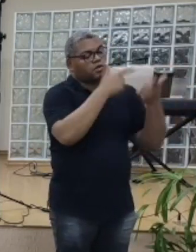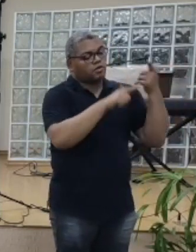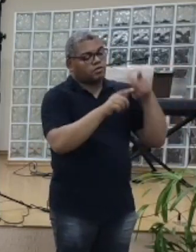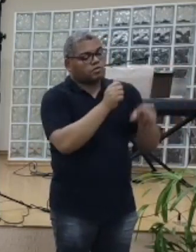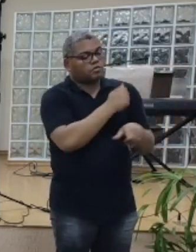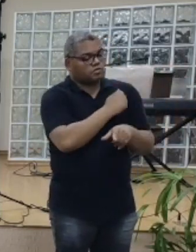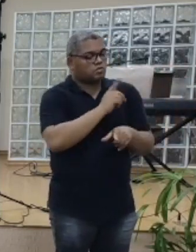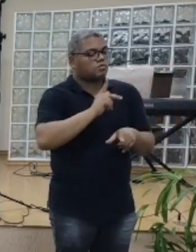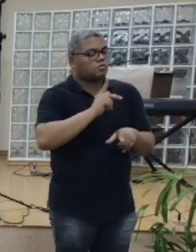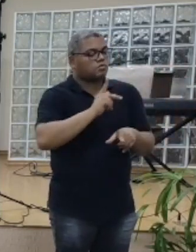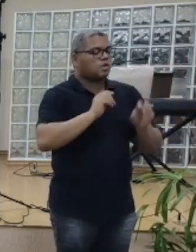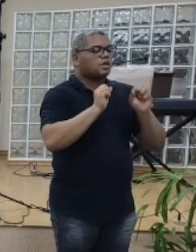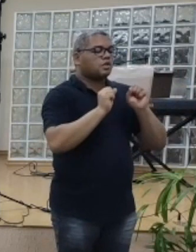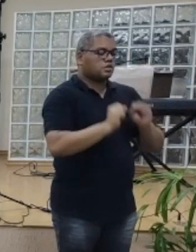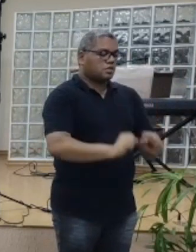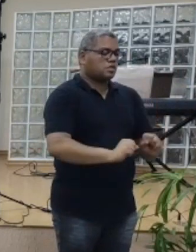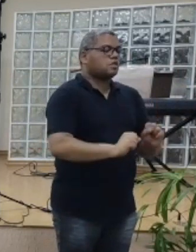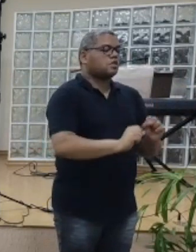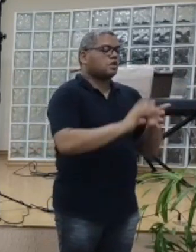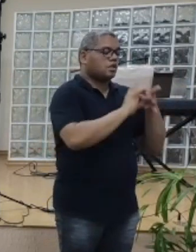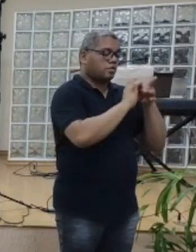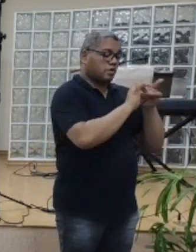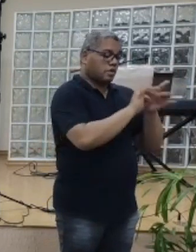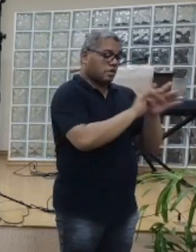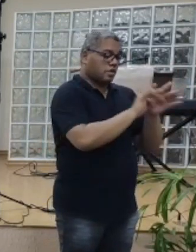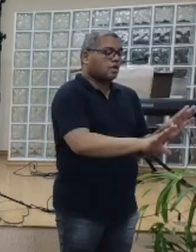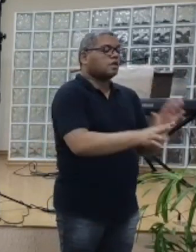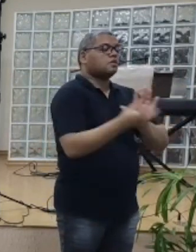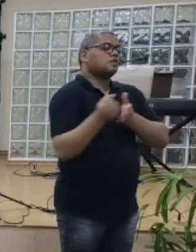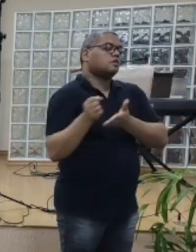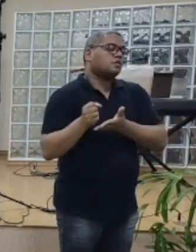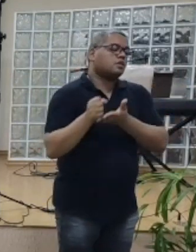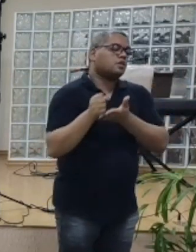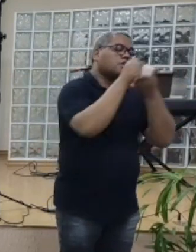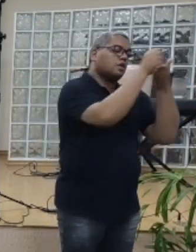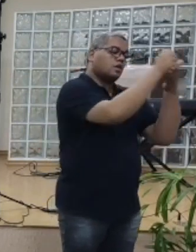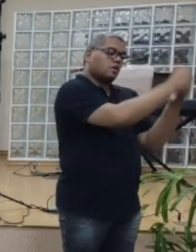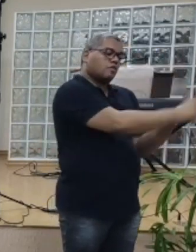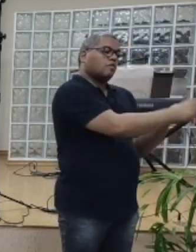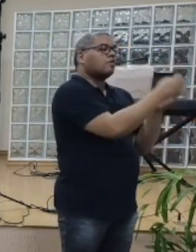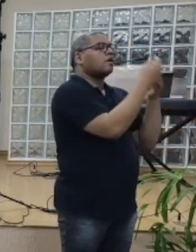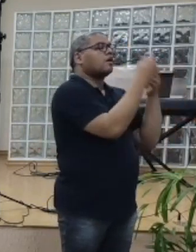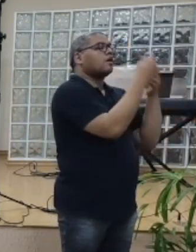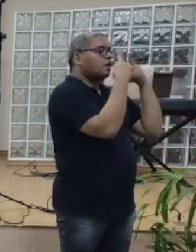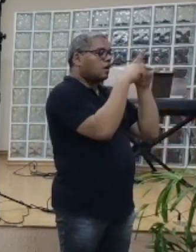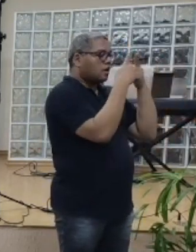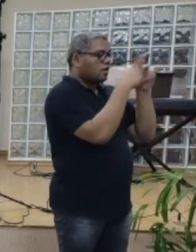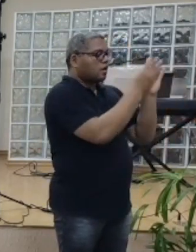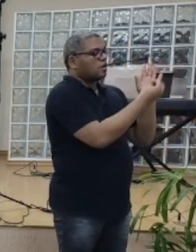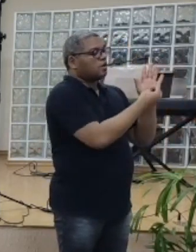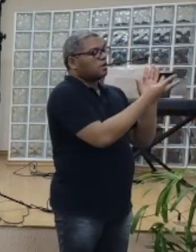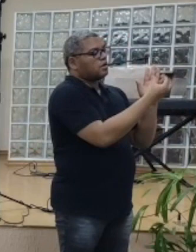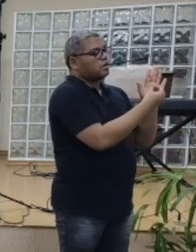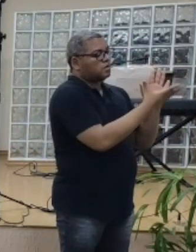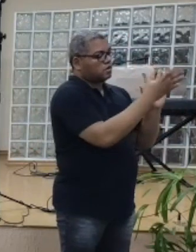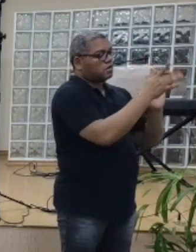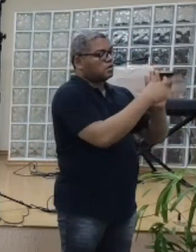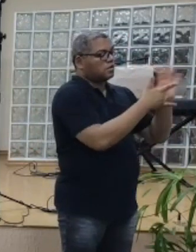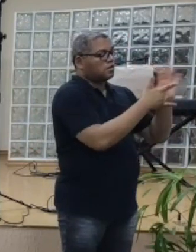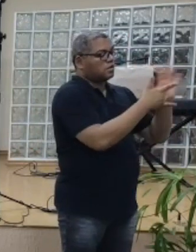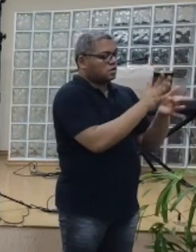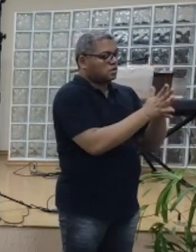a mensagem de Deus para a igreja. Então ele faz esse levantamento baseado